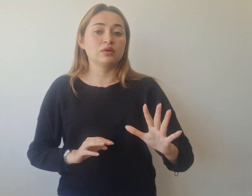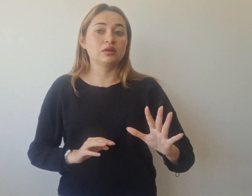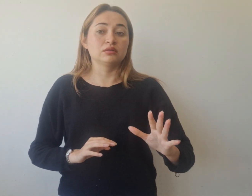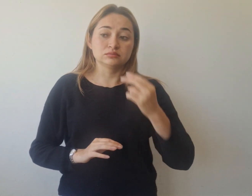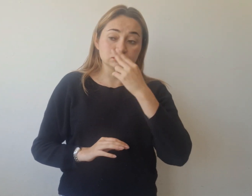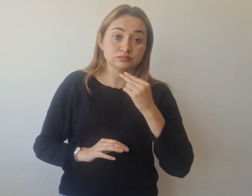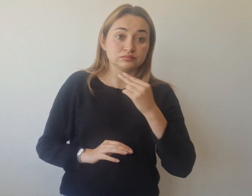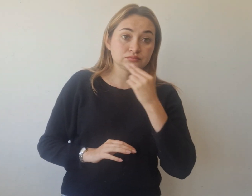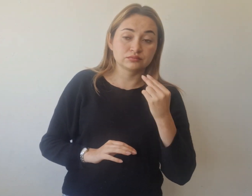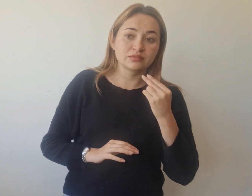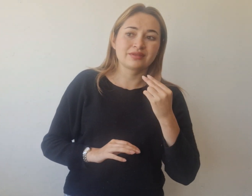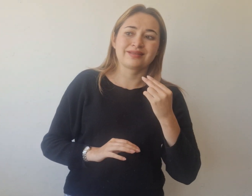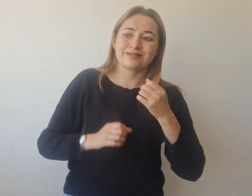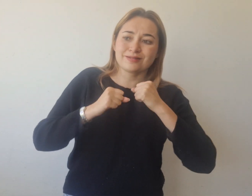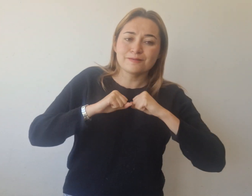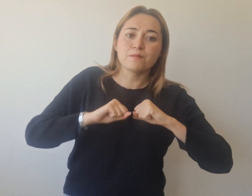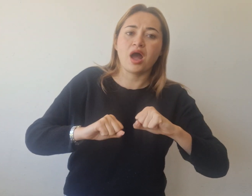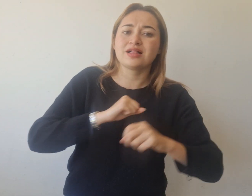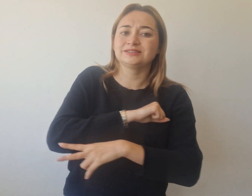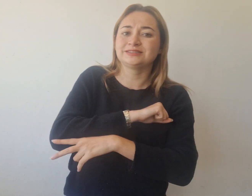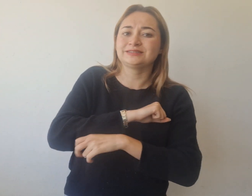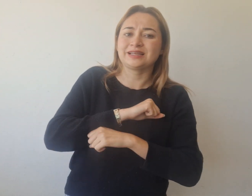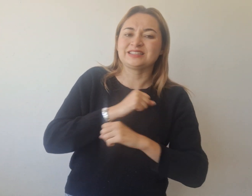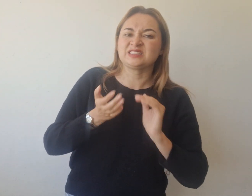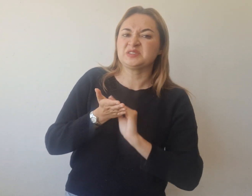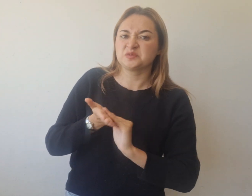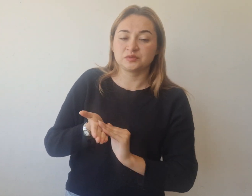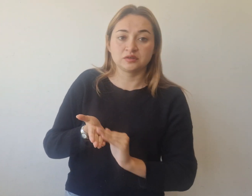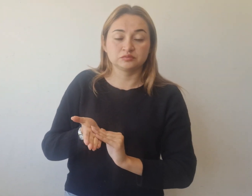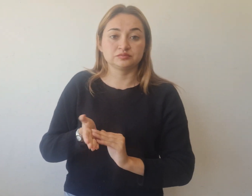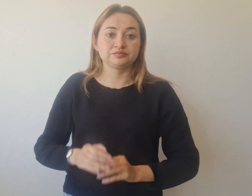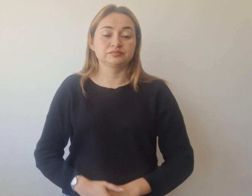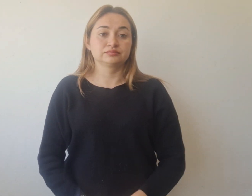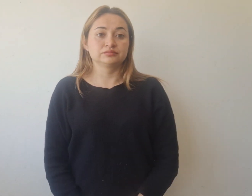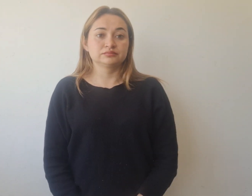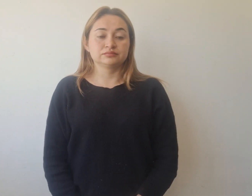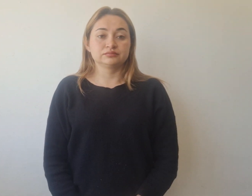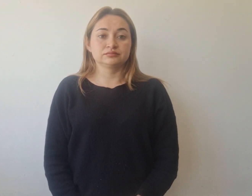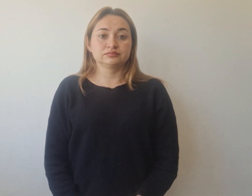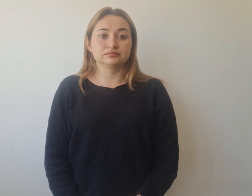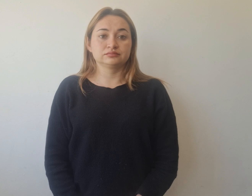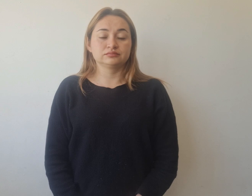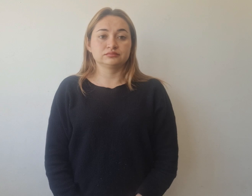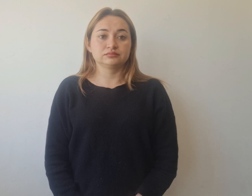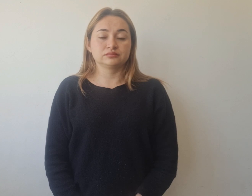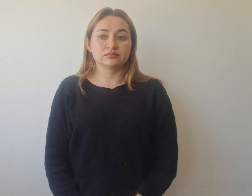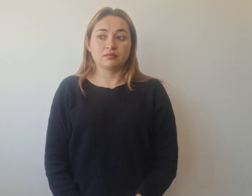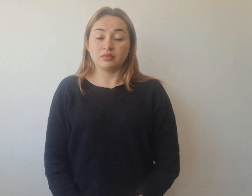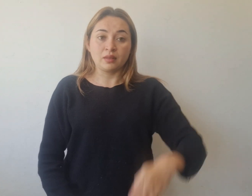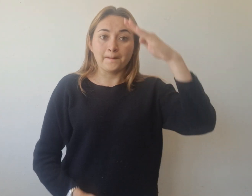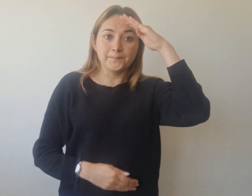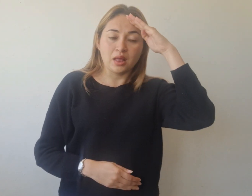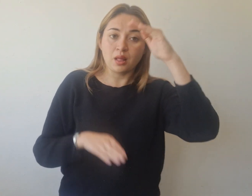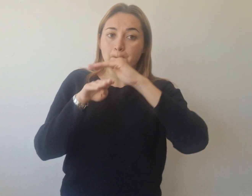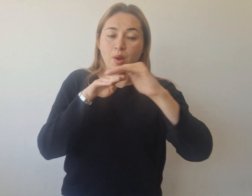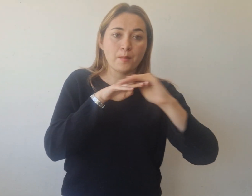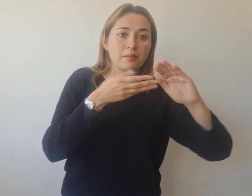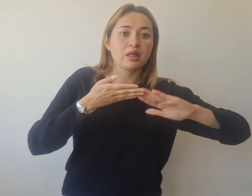compromiso en la lucha contra el hurto en todas sus modalidades las autoridades invitan a la comunidad a